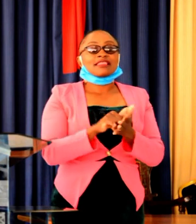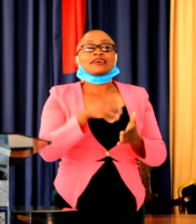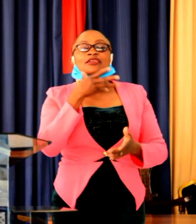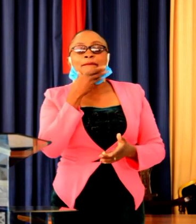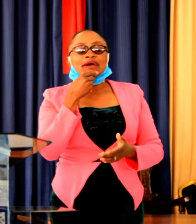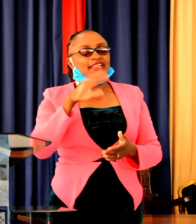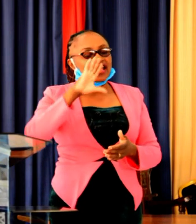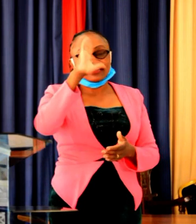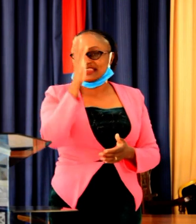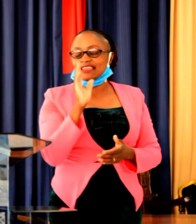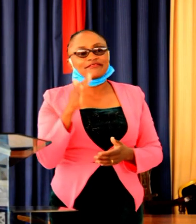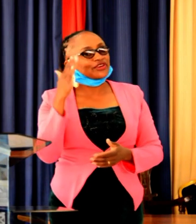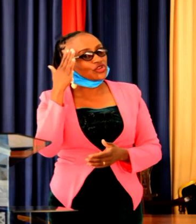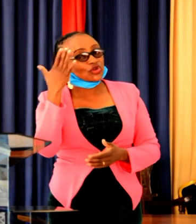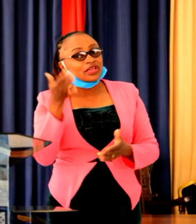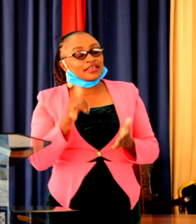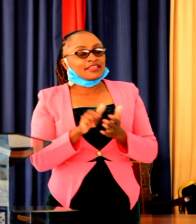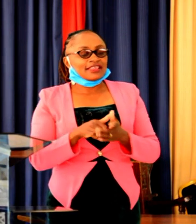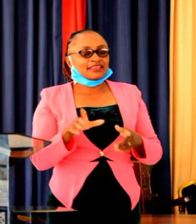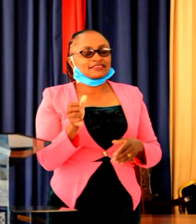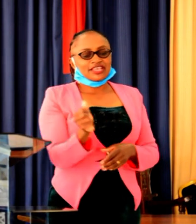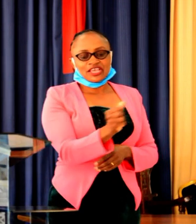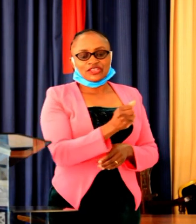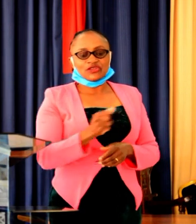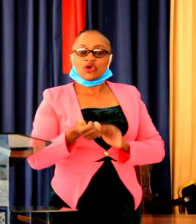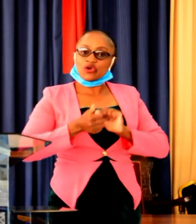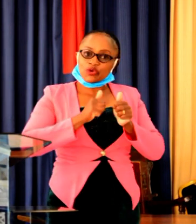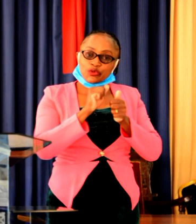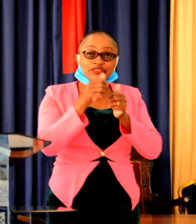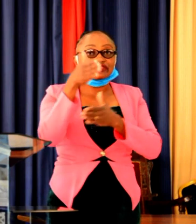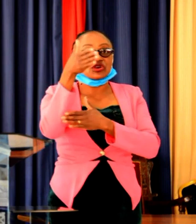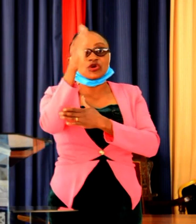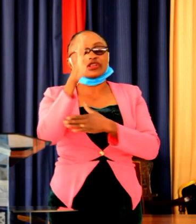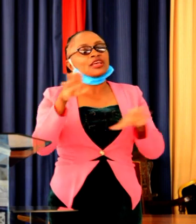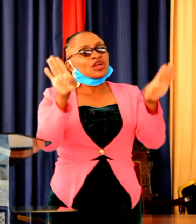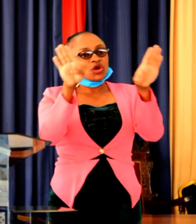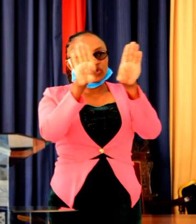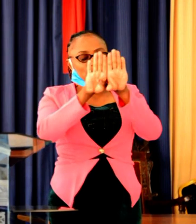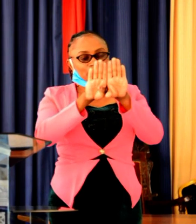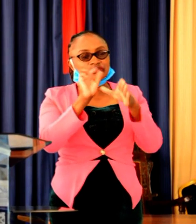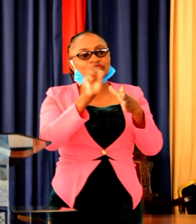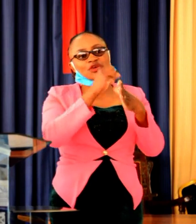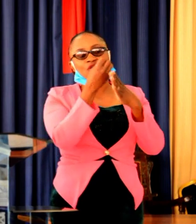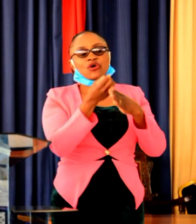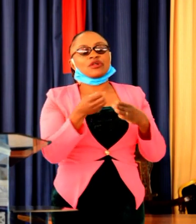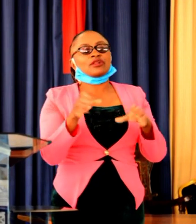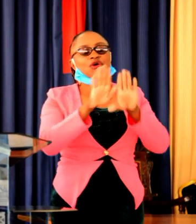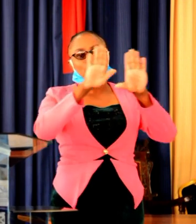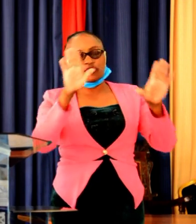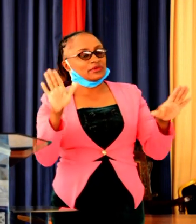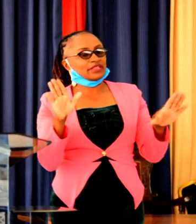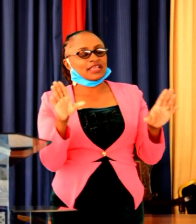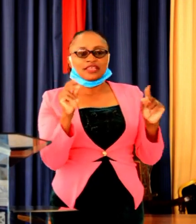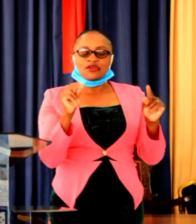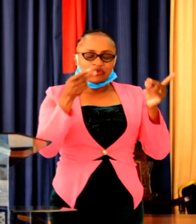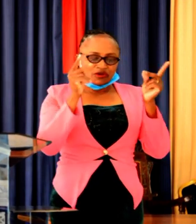kwamba mlango Mungu aliyeufungua ama aliyeufunga hakuna anayeweza kufunga ama